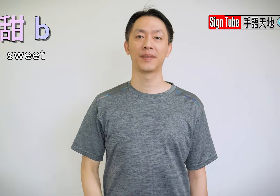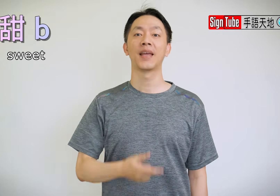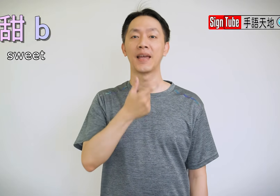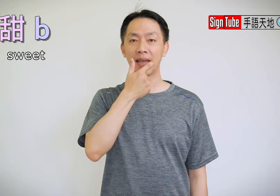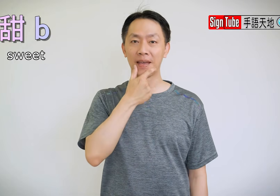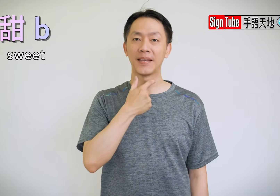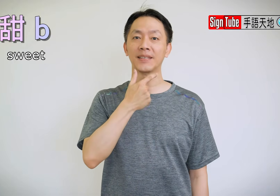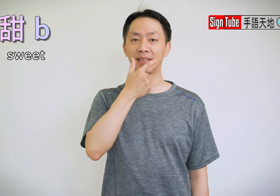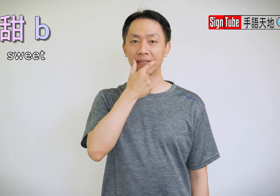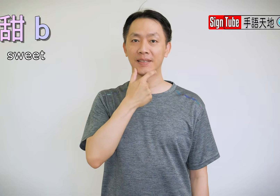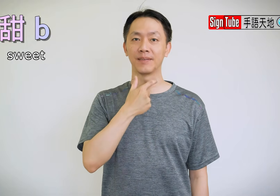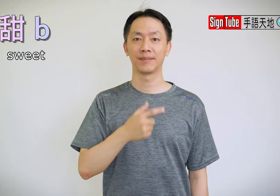甜逼、